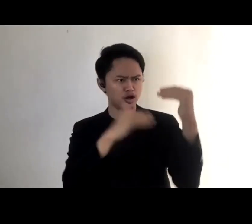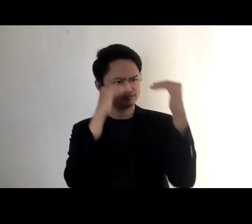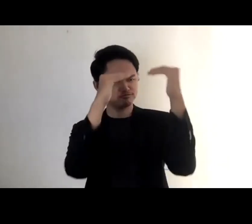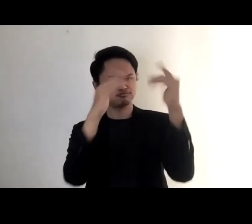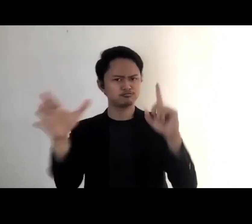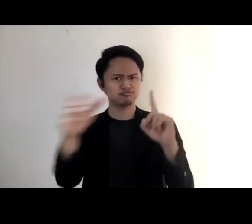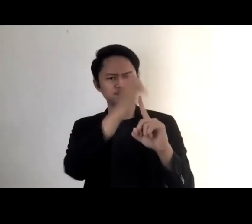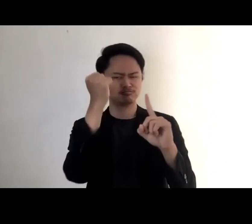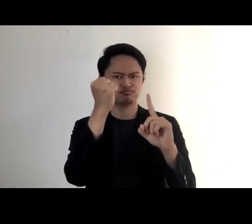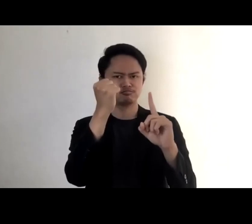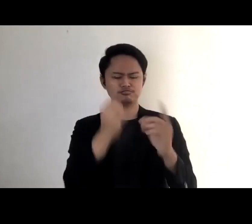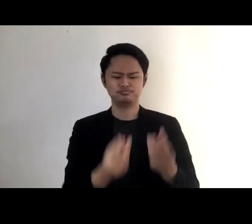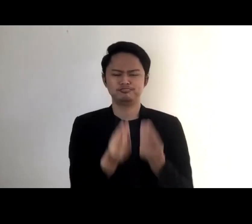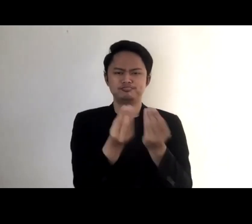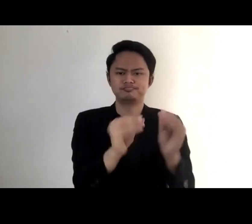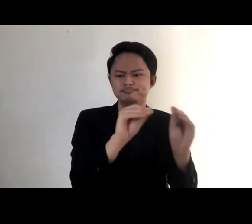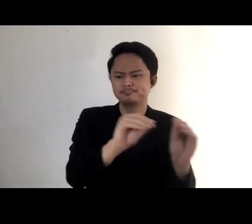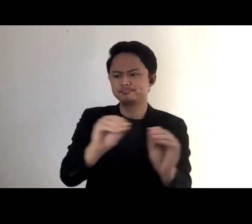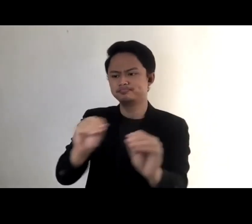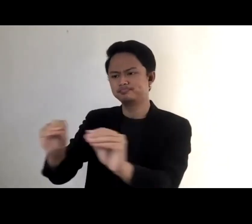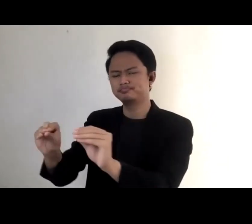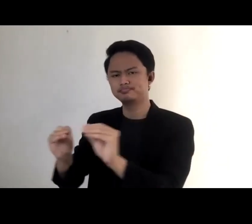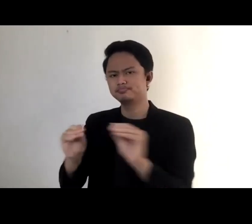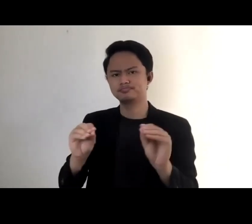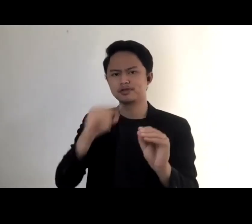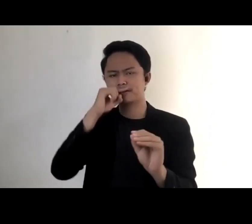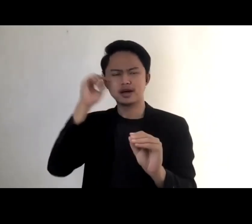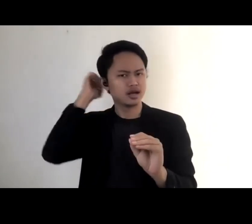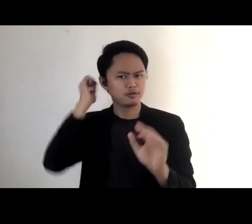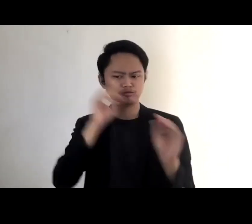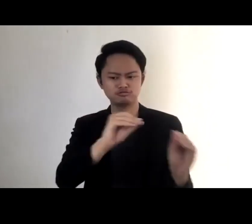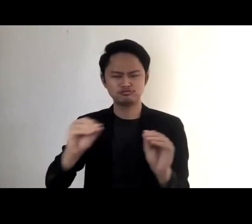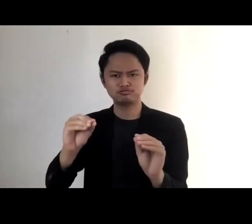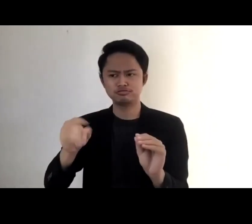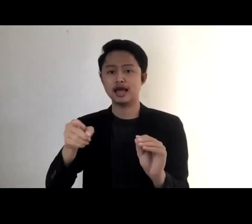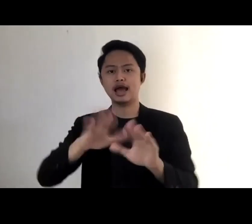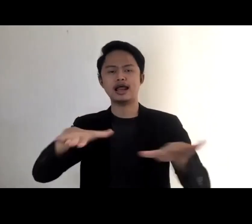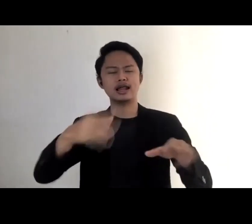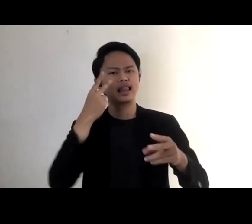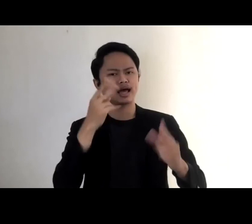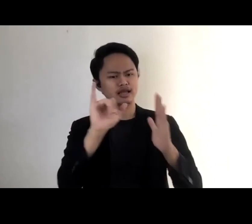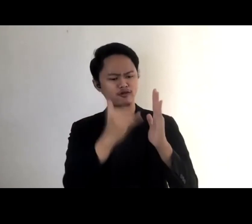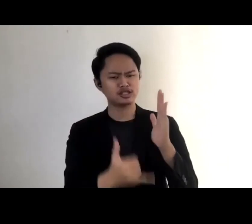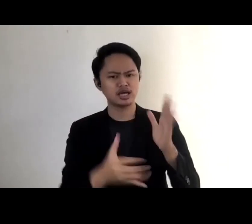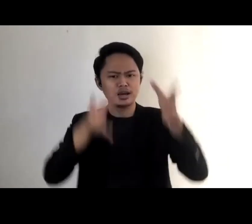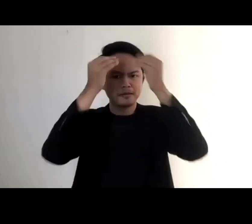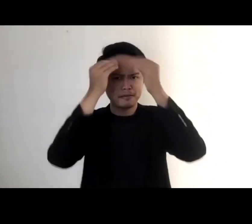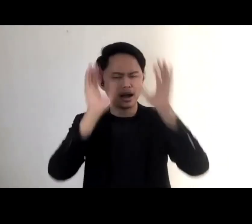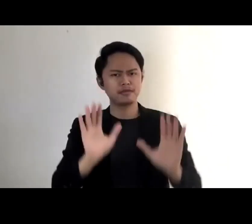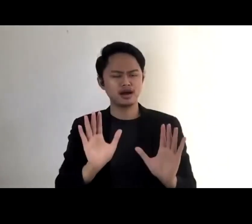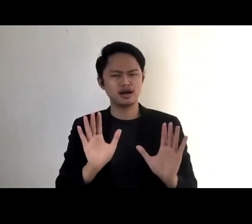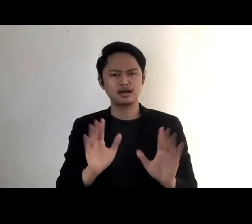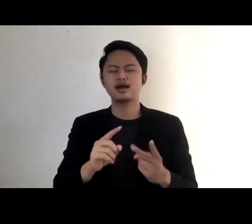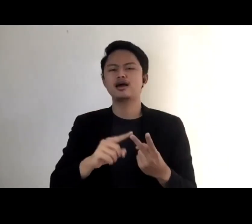menyerap apa yang diberi oleh Bapak dan Ibu, baik pembelajarannya maupun penugasan-penugasan